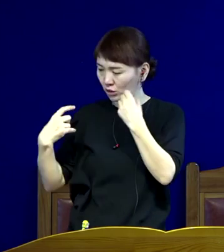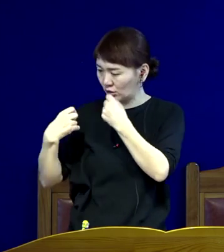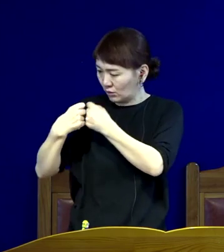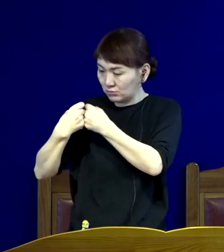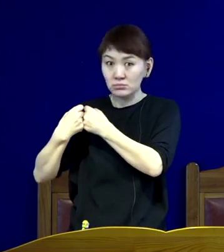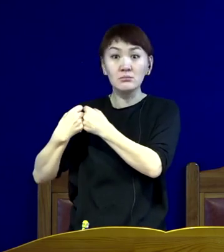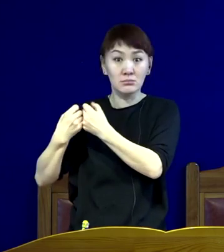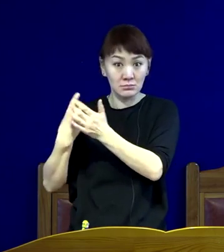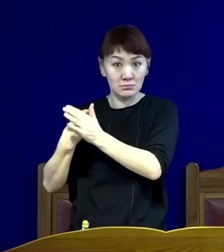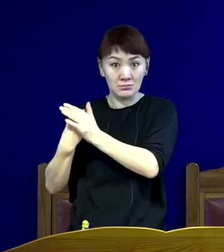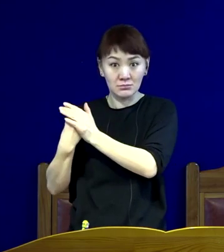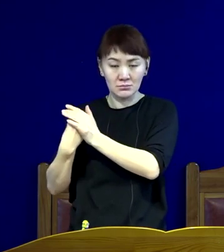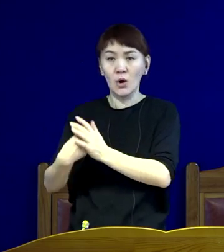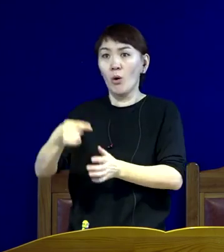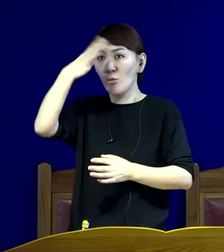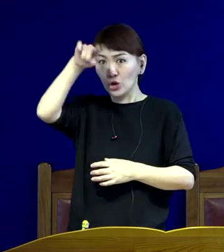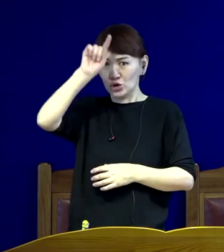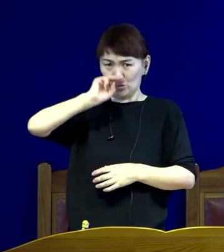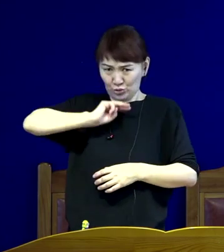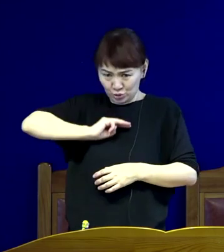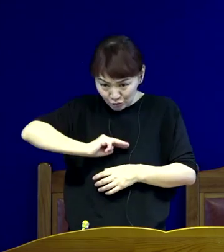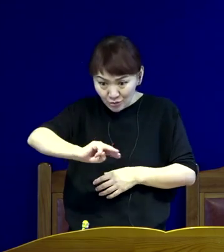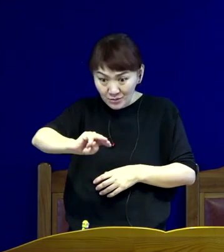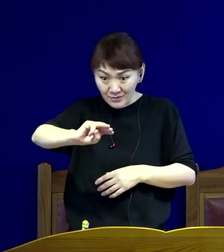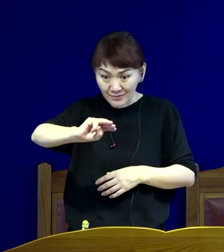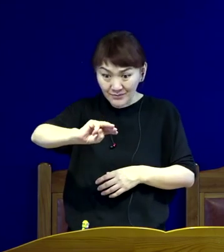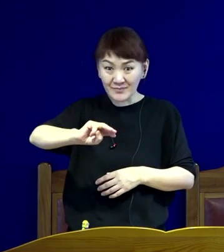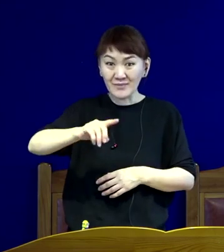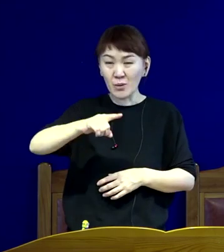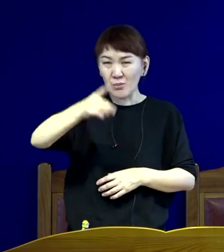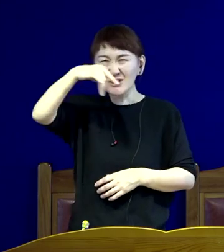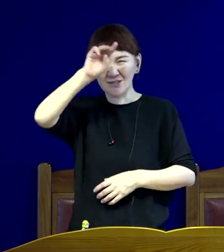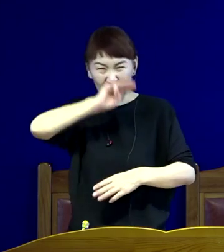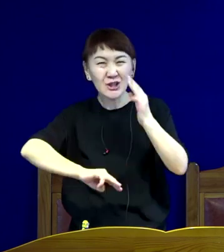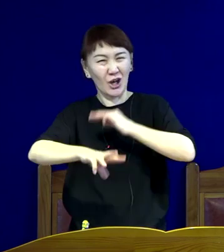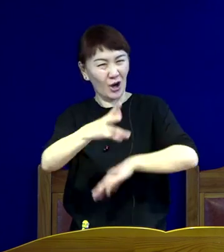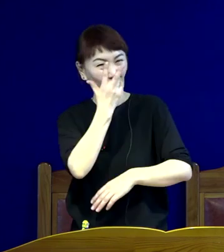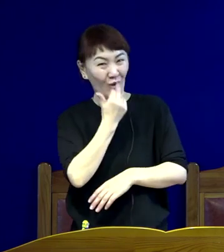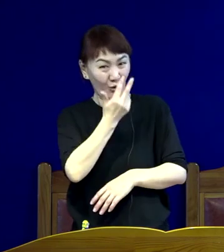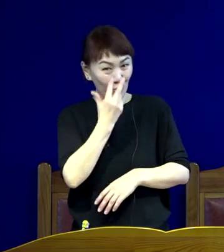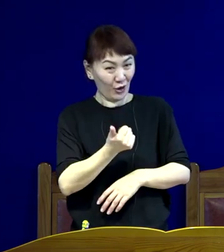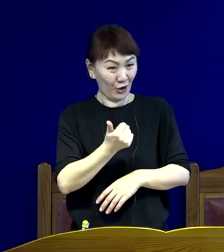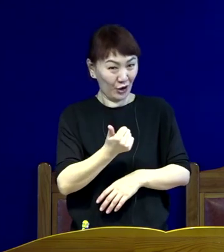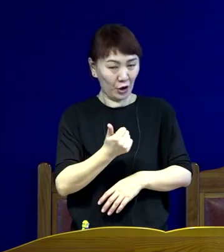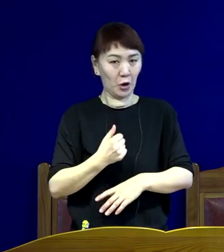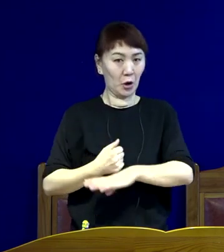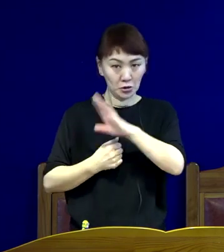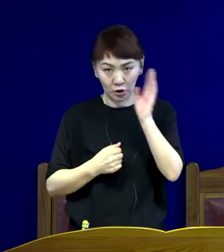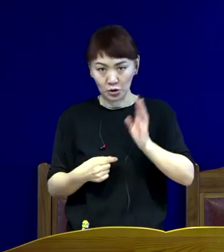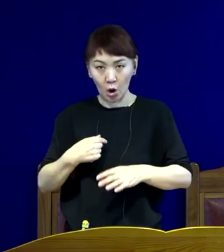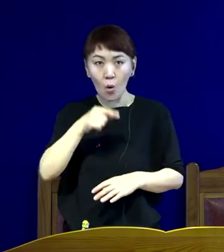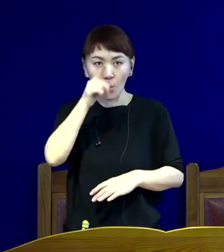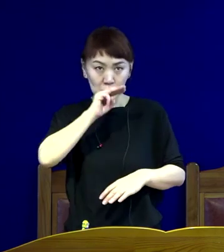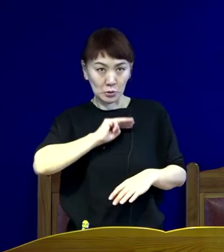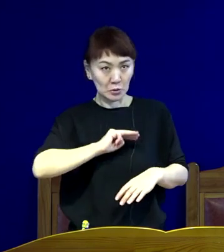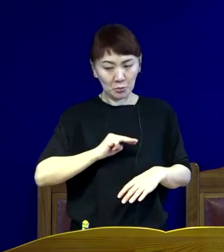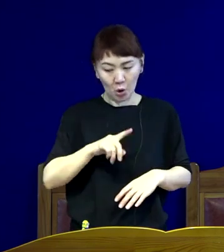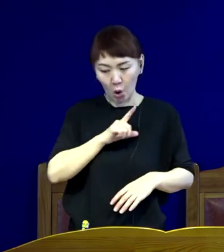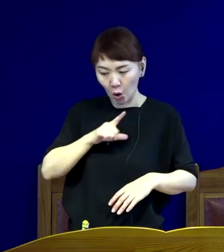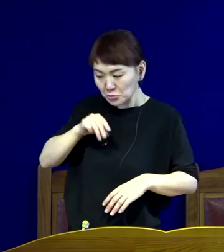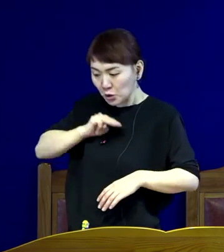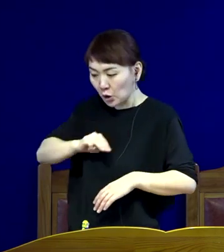амьдраад байна гэдэг чинь явж явж эцээ та өөрийнхөө төлөө амьдраад байгаа маа. Тэгэхээр энэ 1-р Коринт 7-р бүлгийн сайн тогтоо